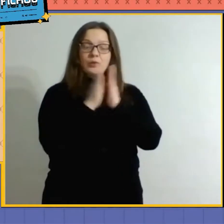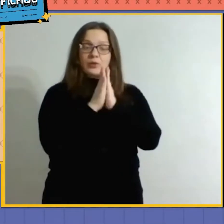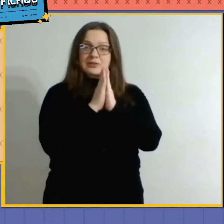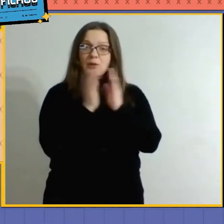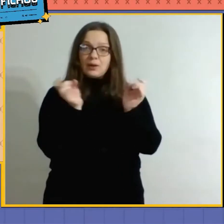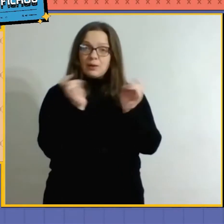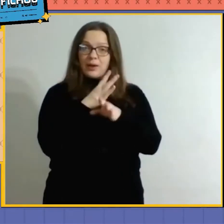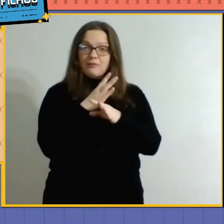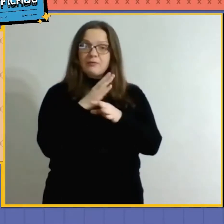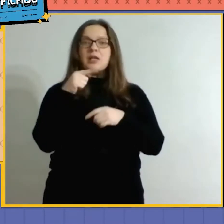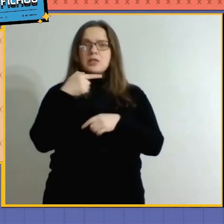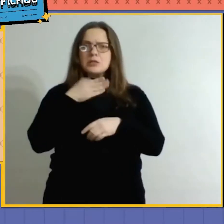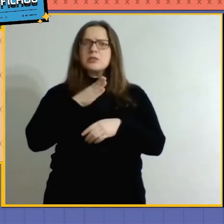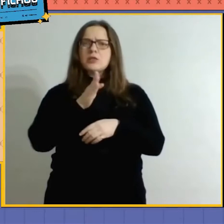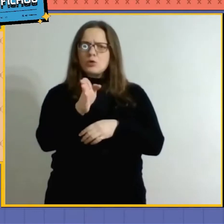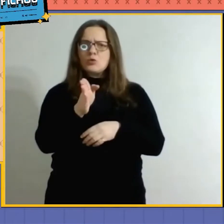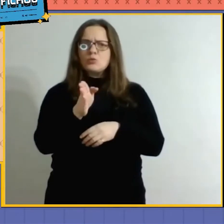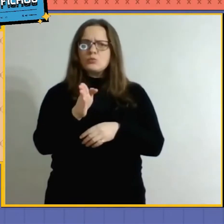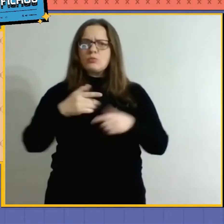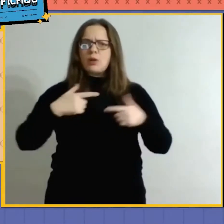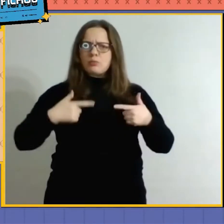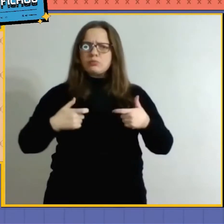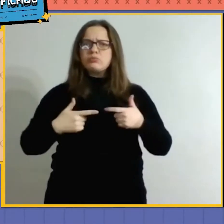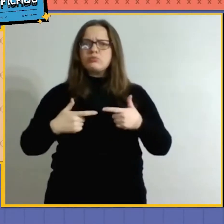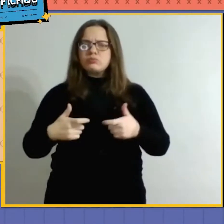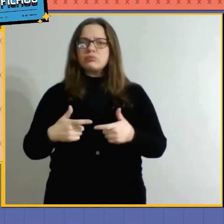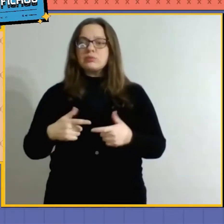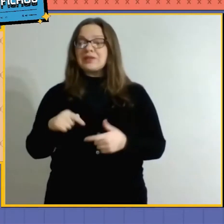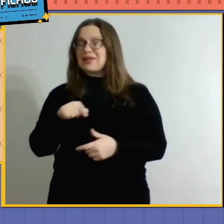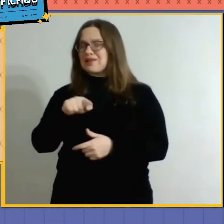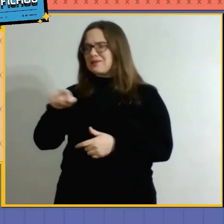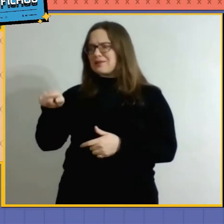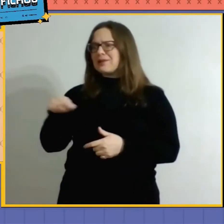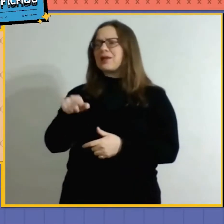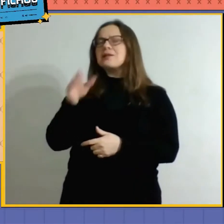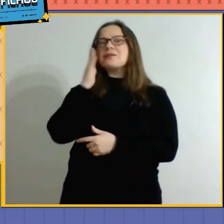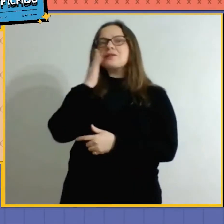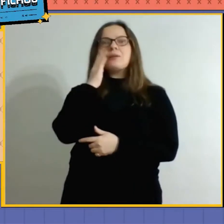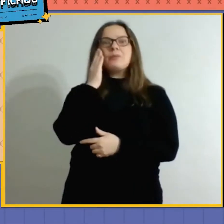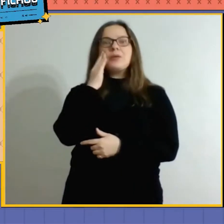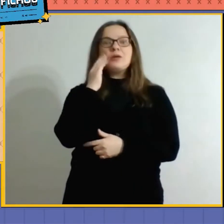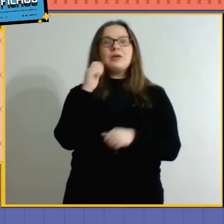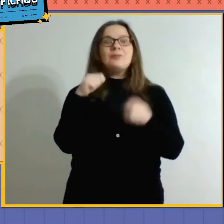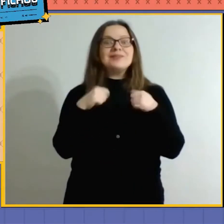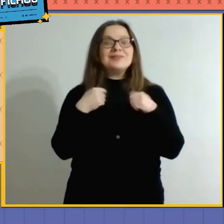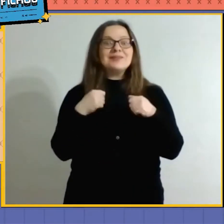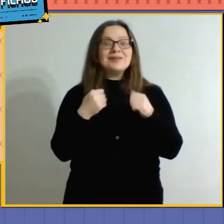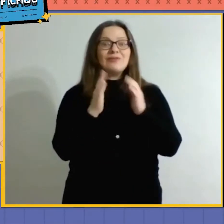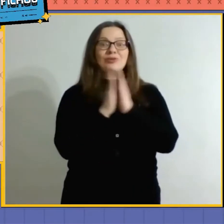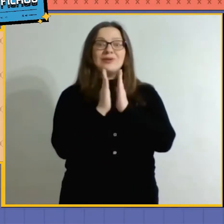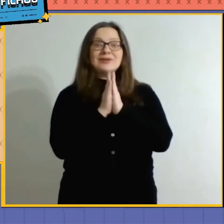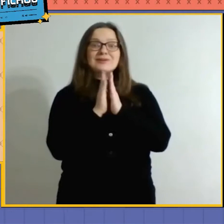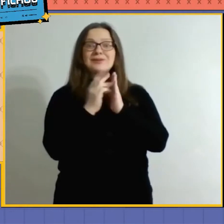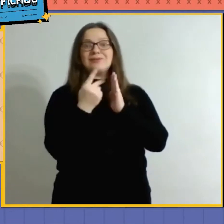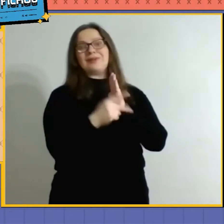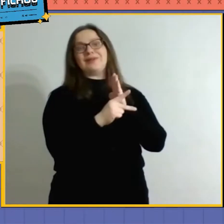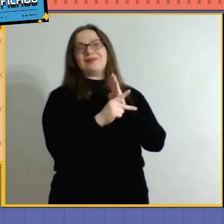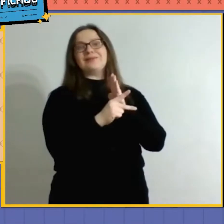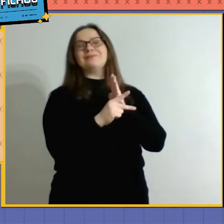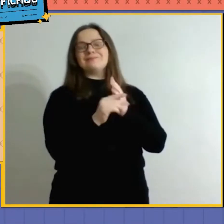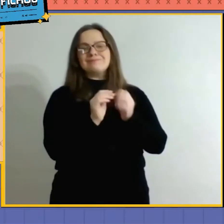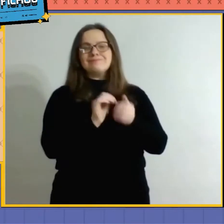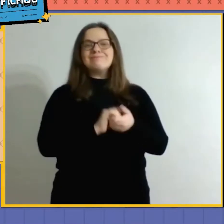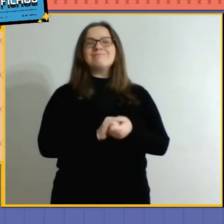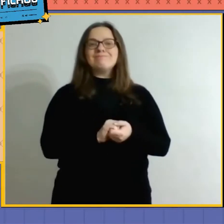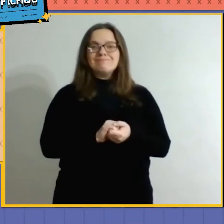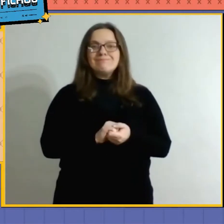recusavam a subir porque eles sabiam que eles precisavam da oração do doce e eles